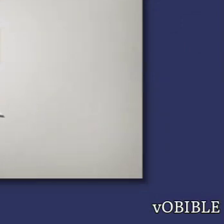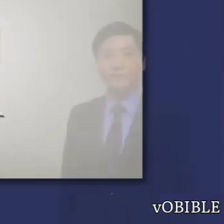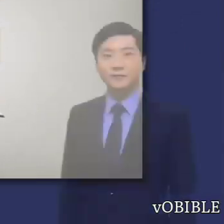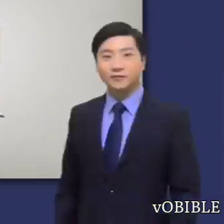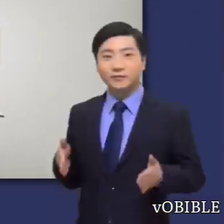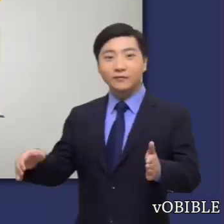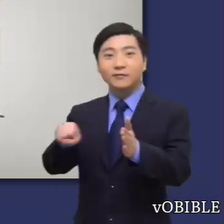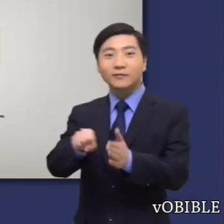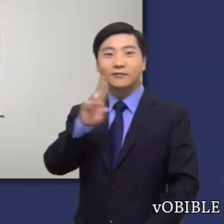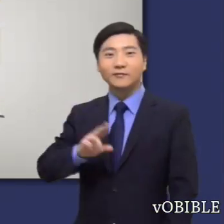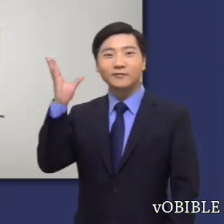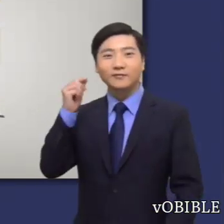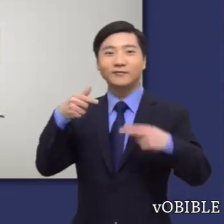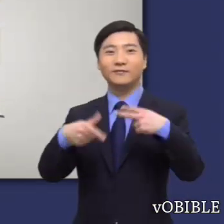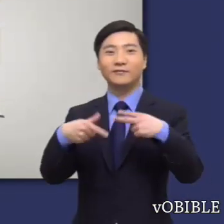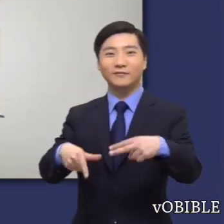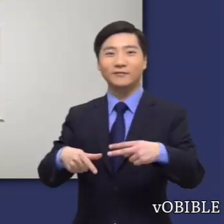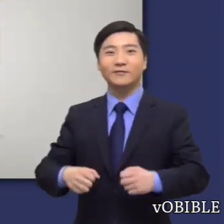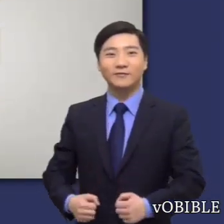路加福音简介。